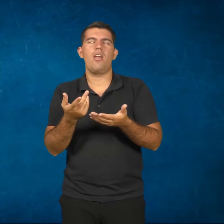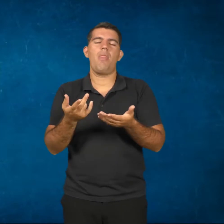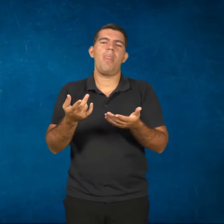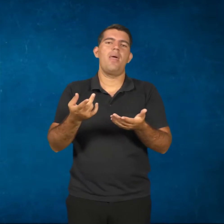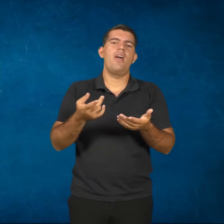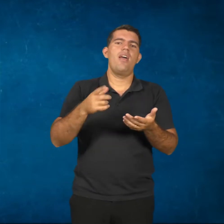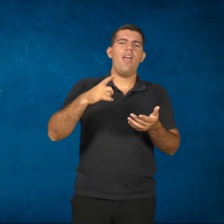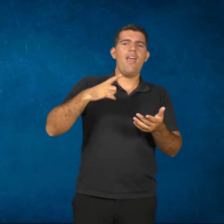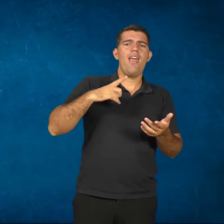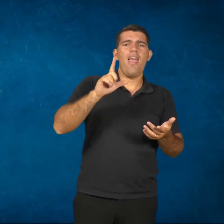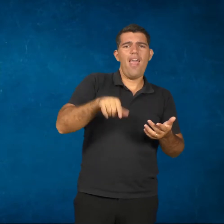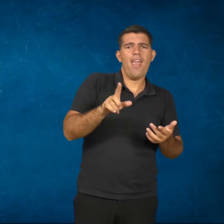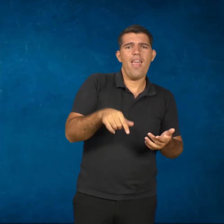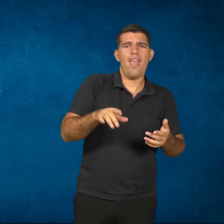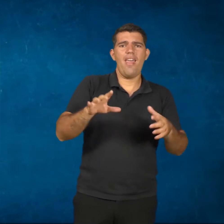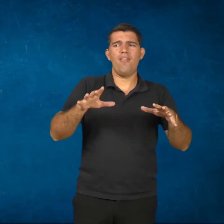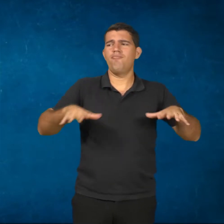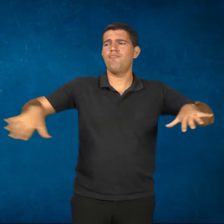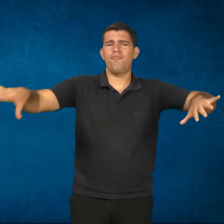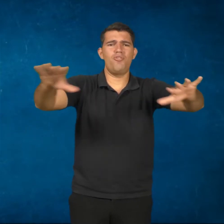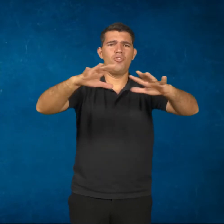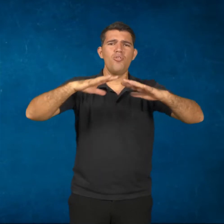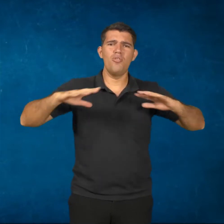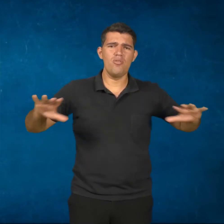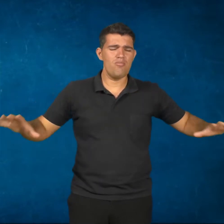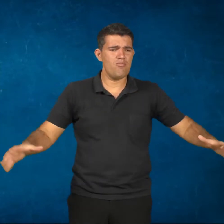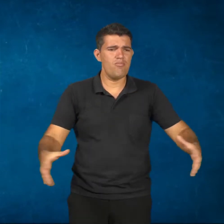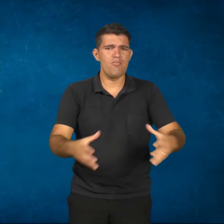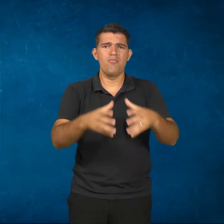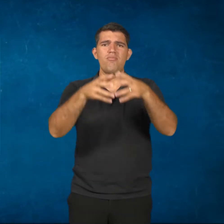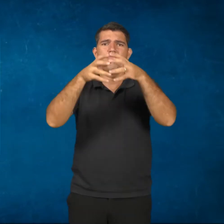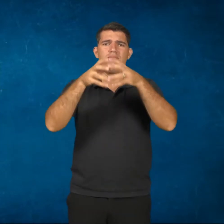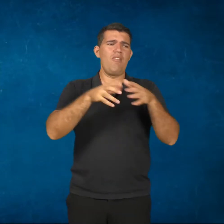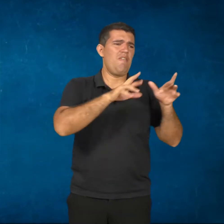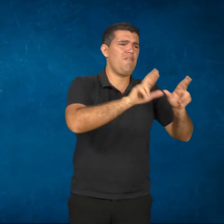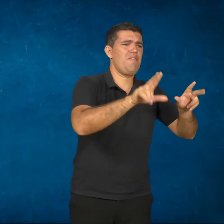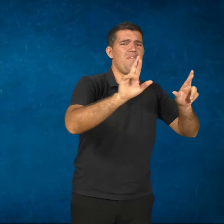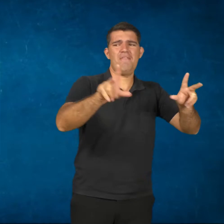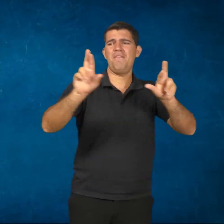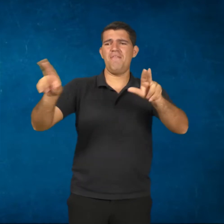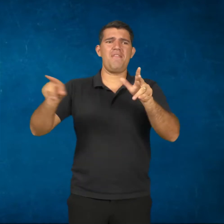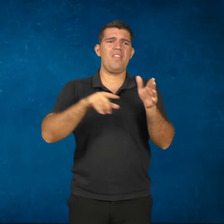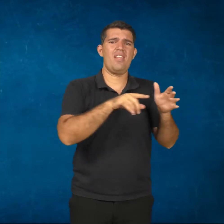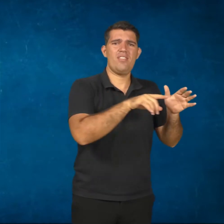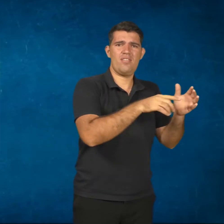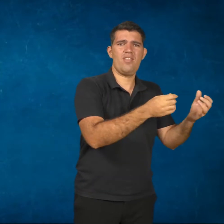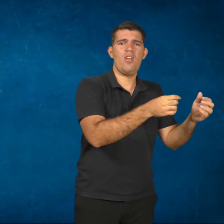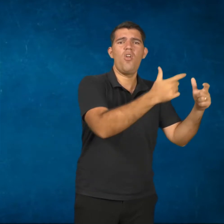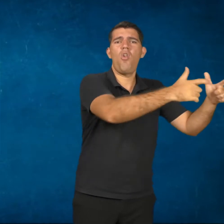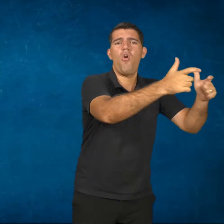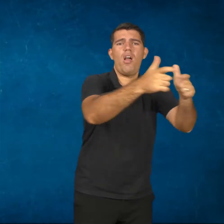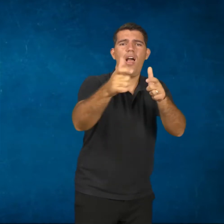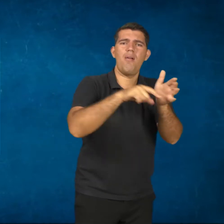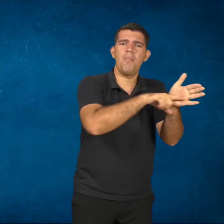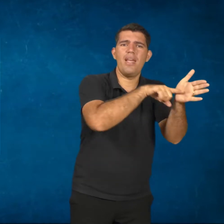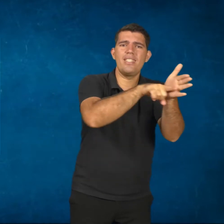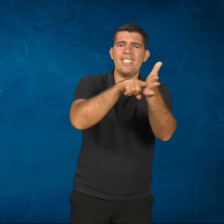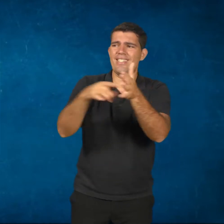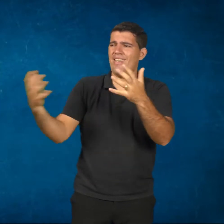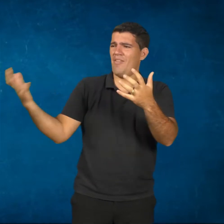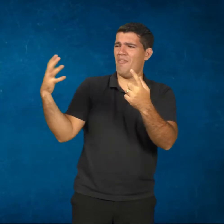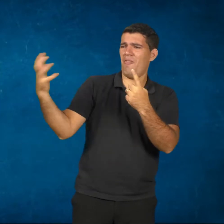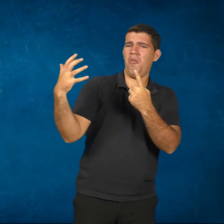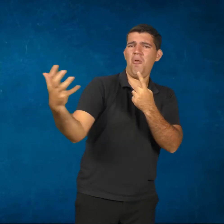é uma amálgama de fontes e de influências, né? Que faz com que